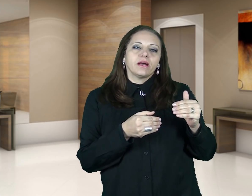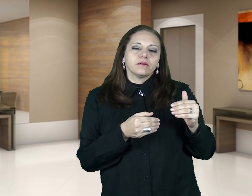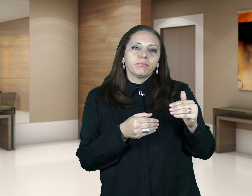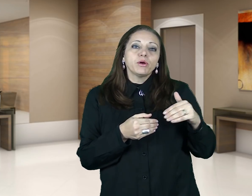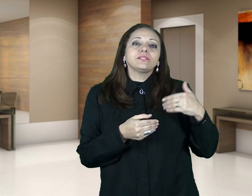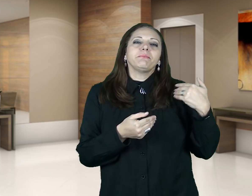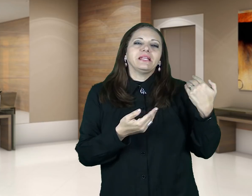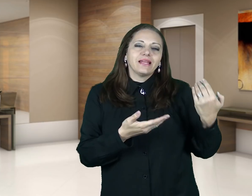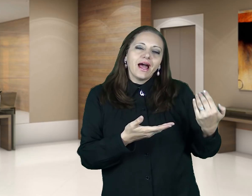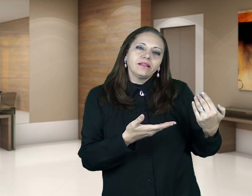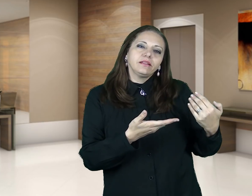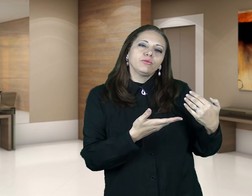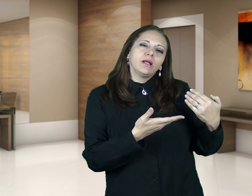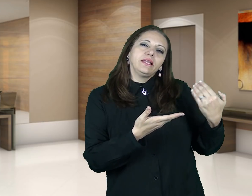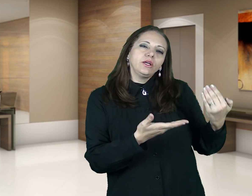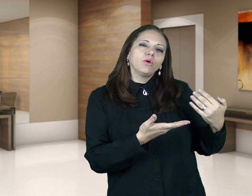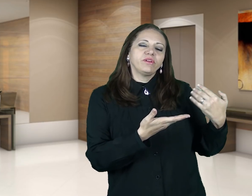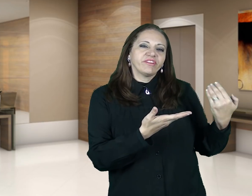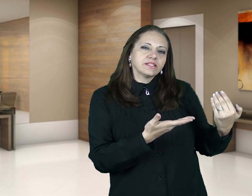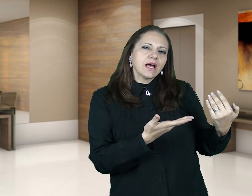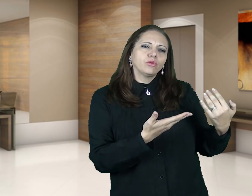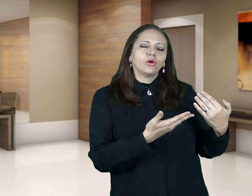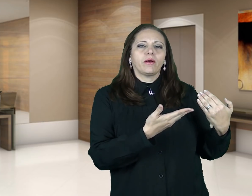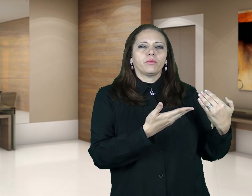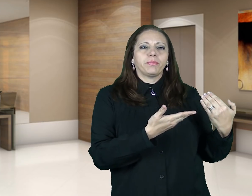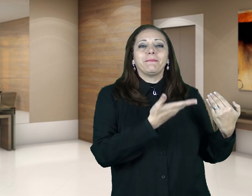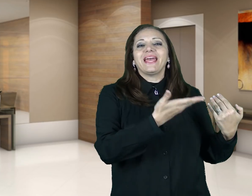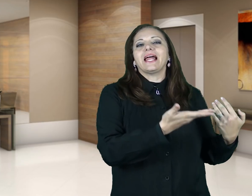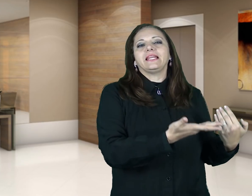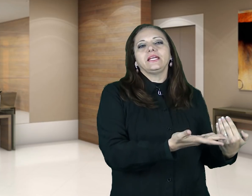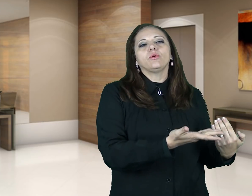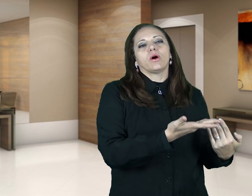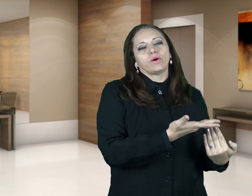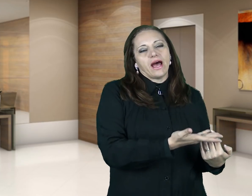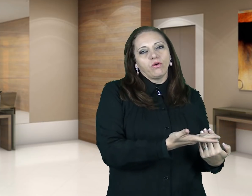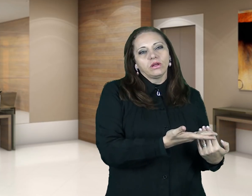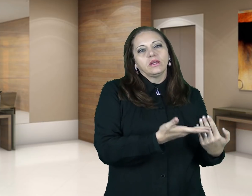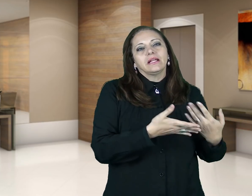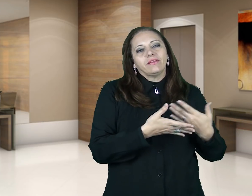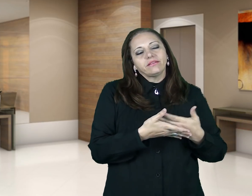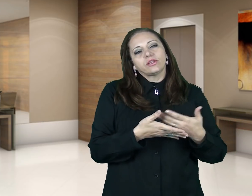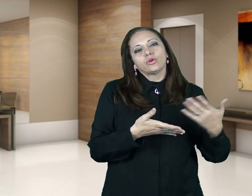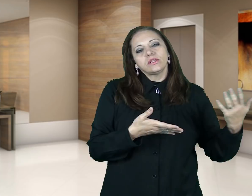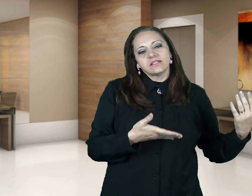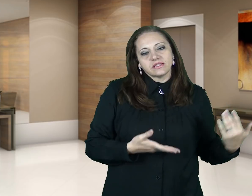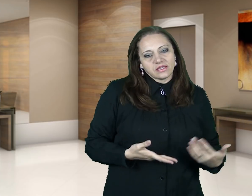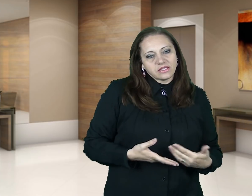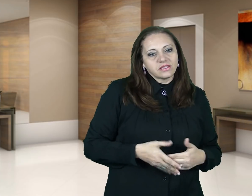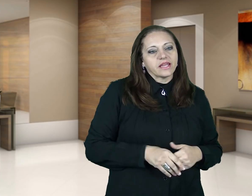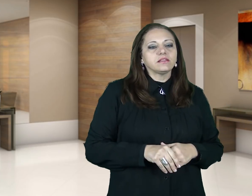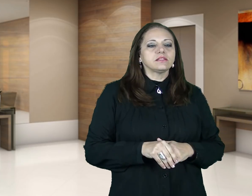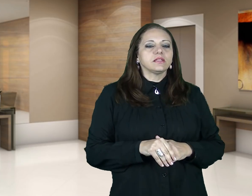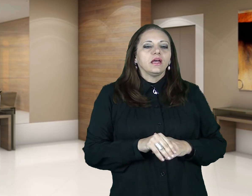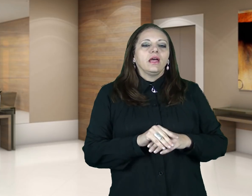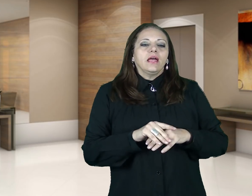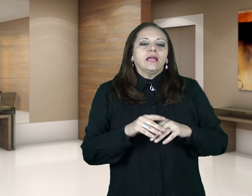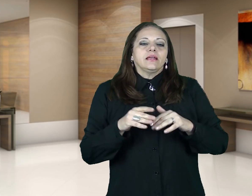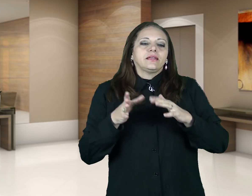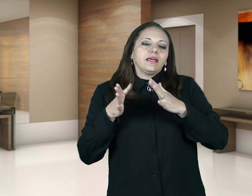uma possibilidade de uma língua universal, de uma primeira língua oral dentre todas as existentes, que